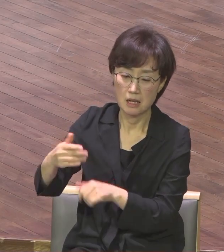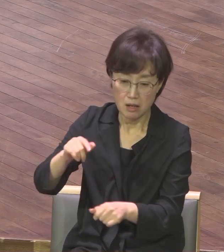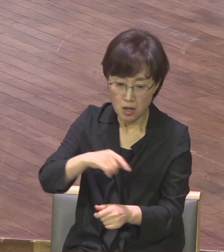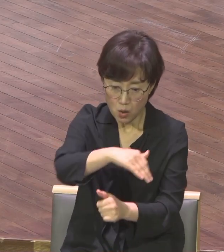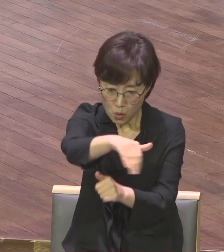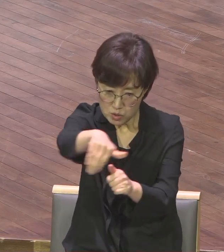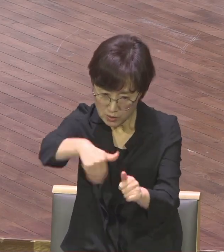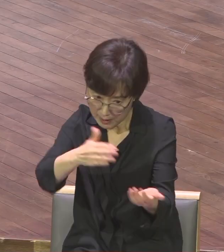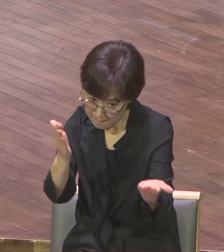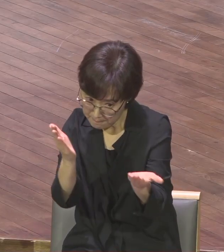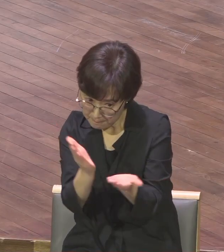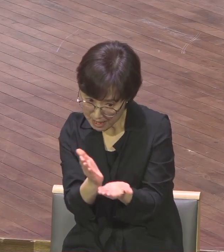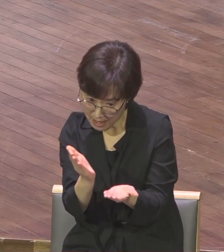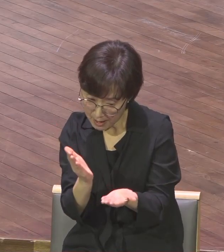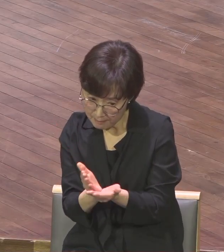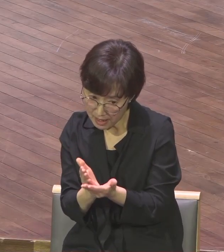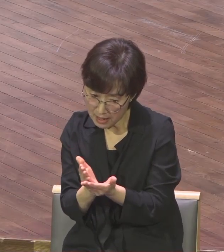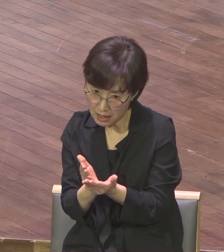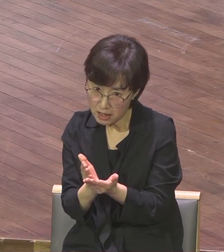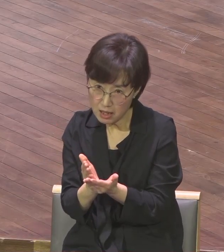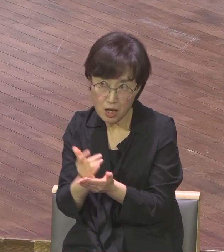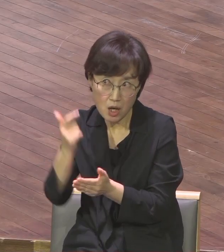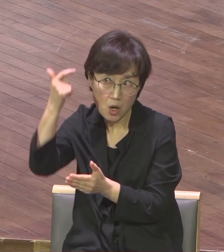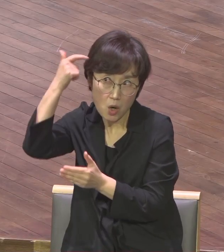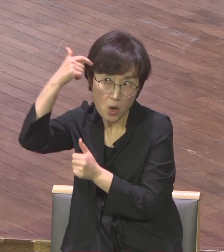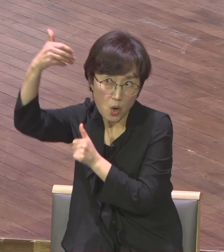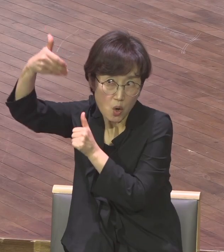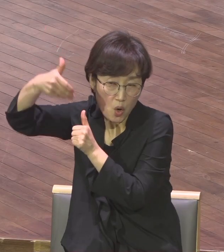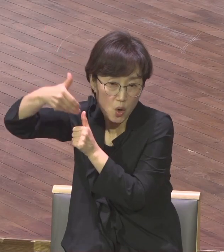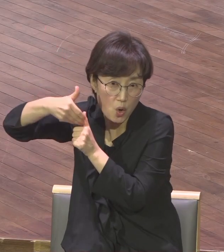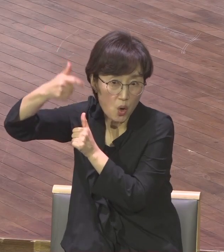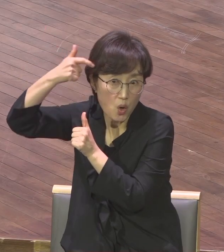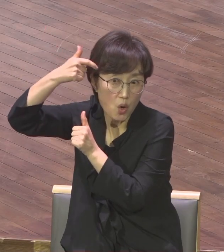거기에 맞는 말을 하도록